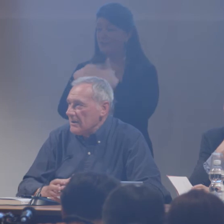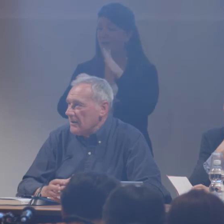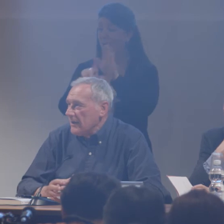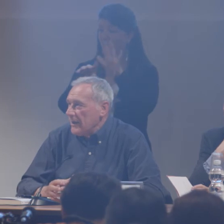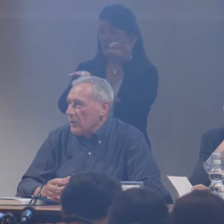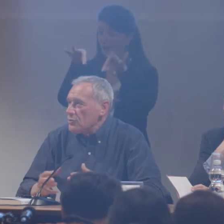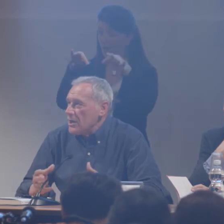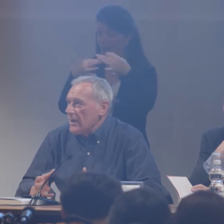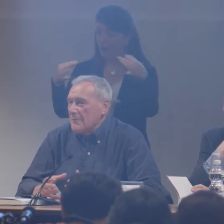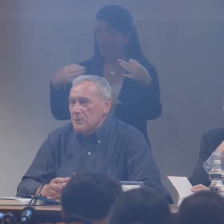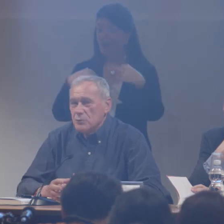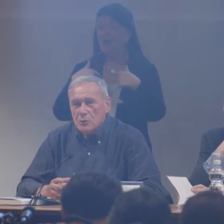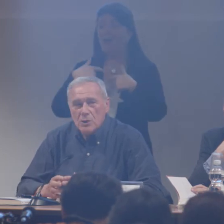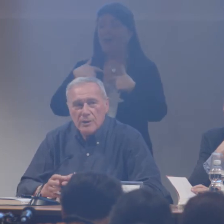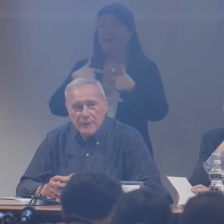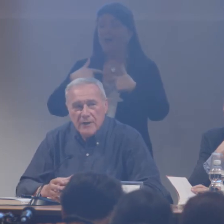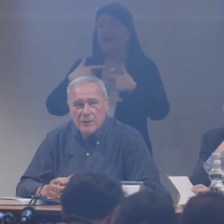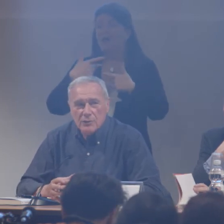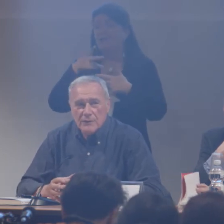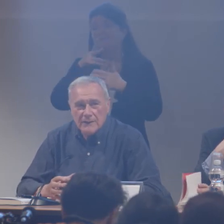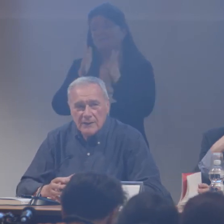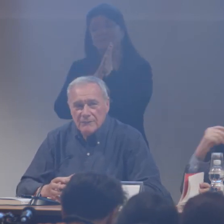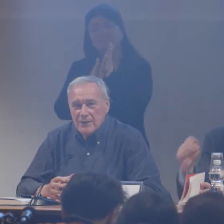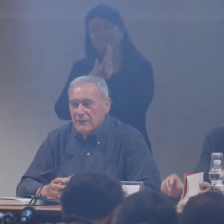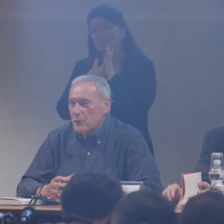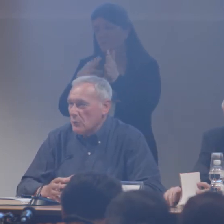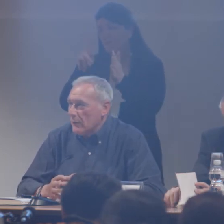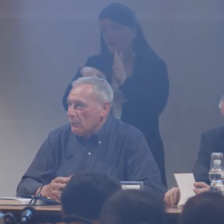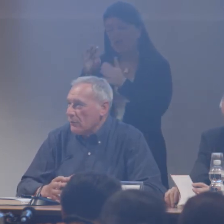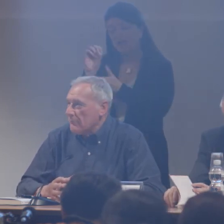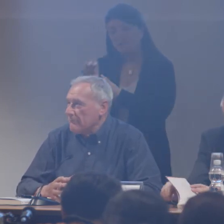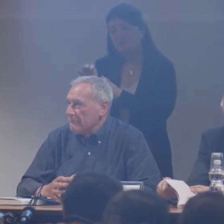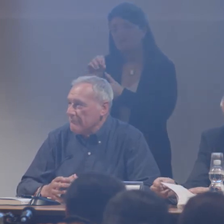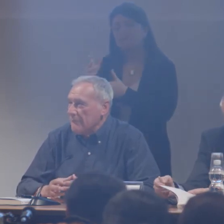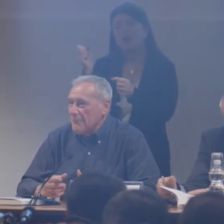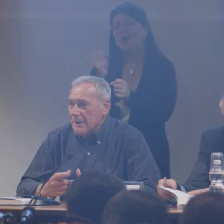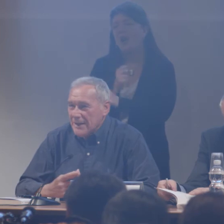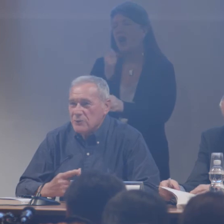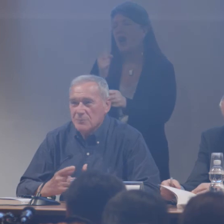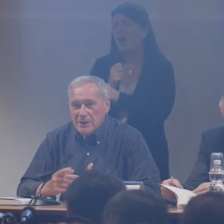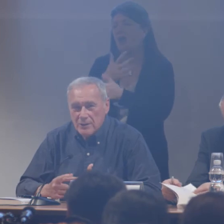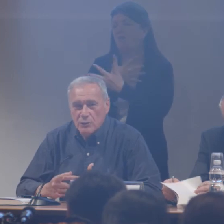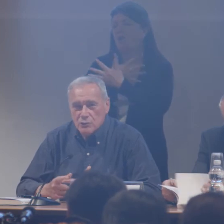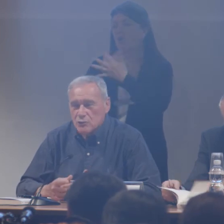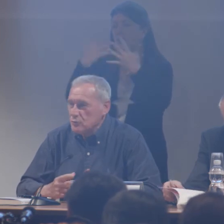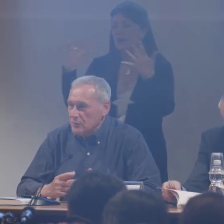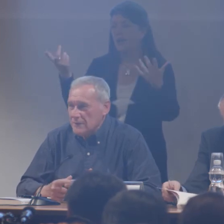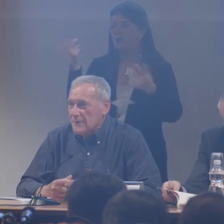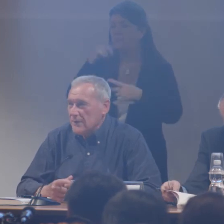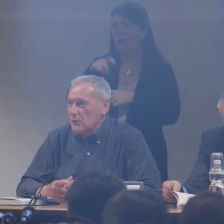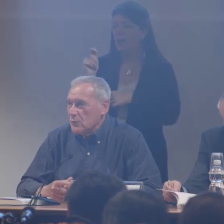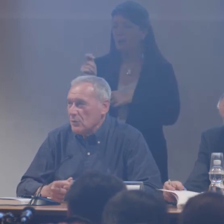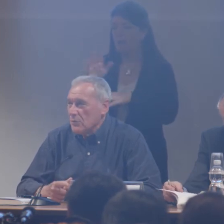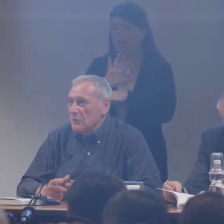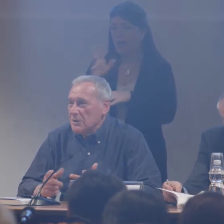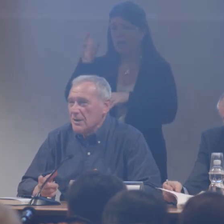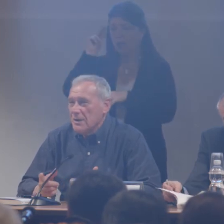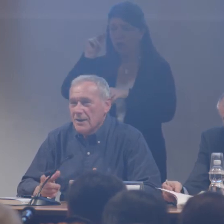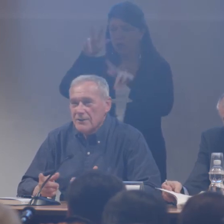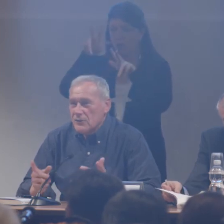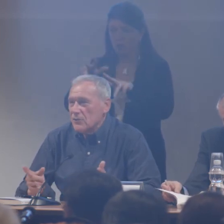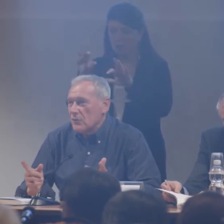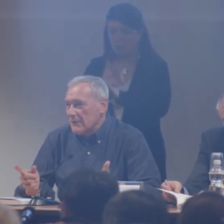di elogiare per tutto quello che fanno, con un lavoro mal pagato e mal riconosciuto, senza che nessuno...